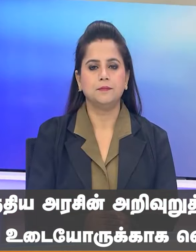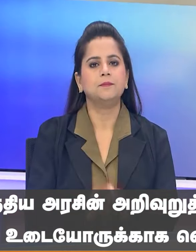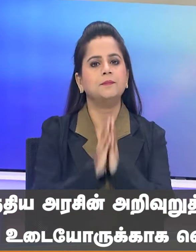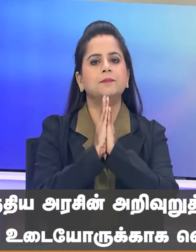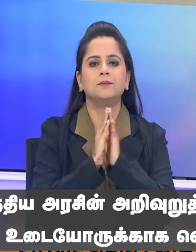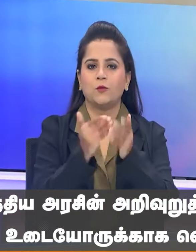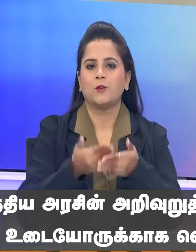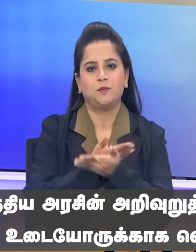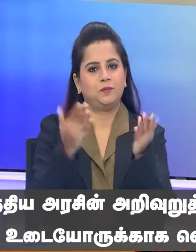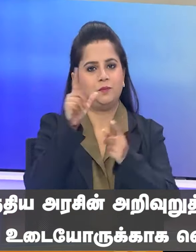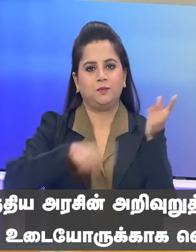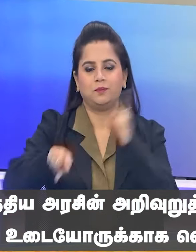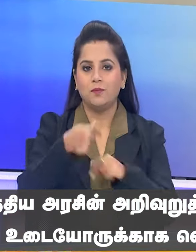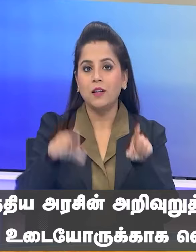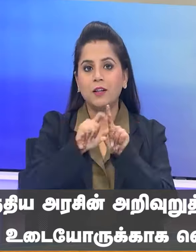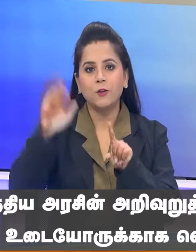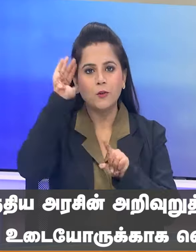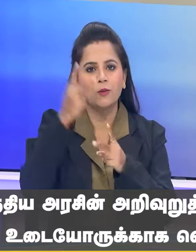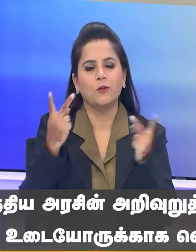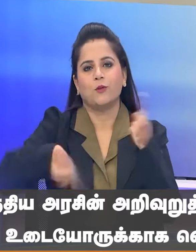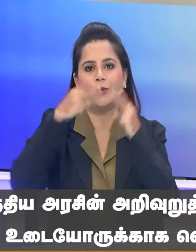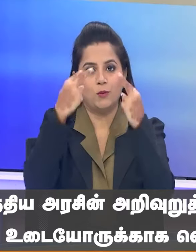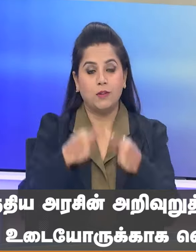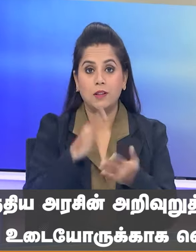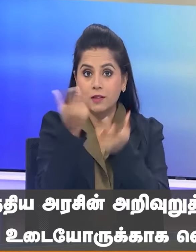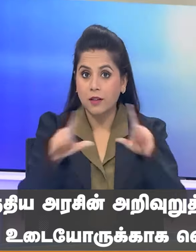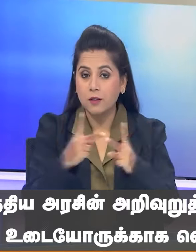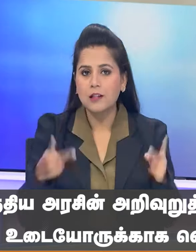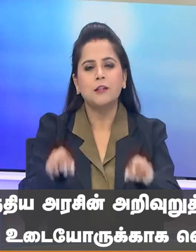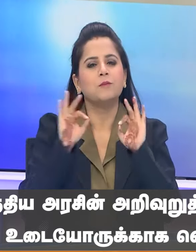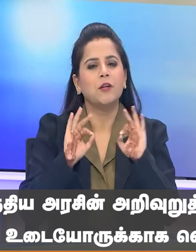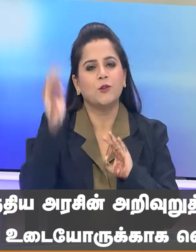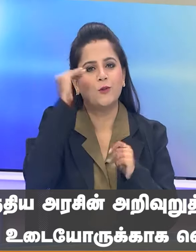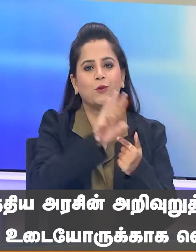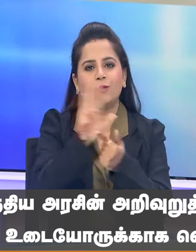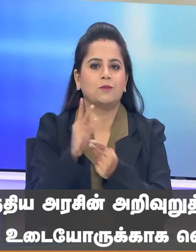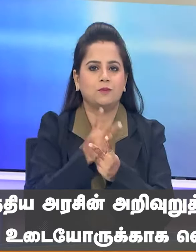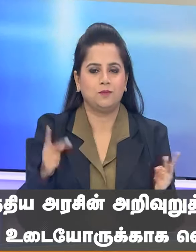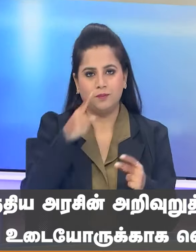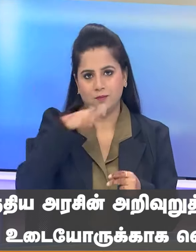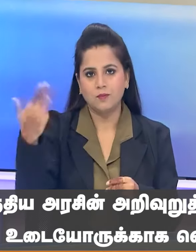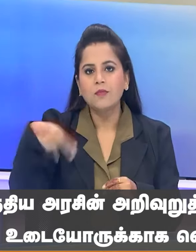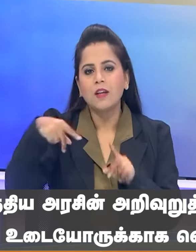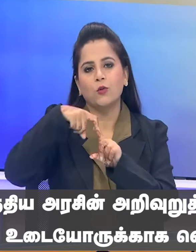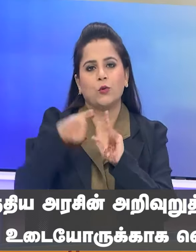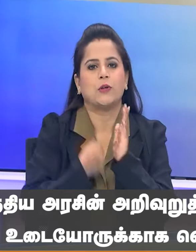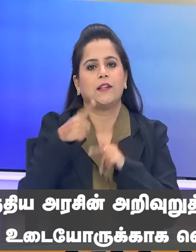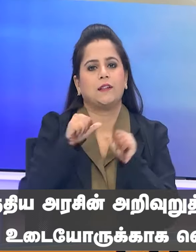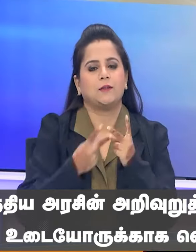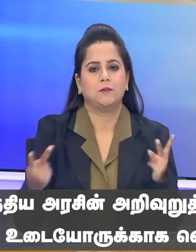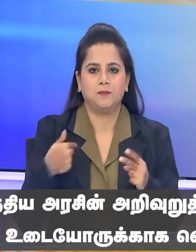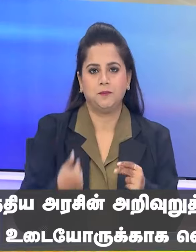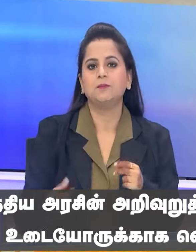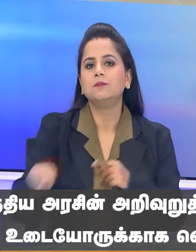नमस्कार स्वागत है आप सभी का दूरदर्शन समाचार आप देख रहे हैं और सांकेतिक भाषा के इस खास बुलेटिन को लेकर हाजिर हूं मैं कृतिका और मेरे साथ